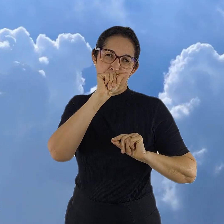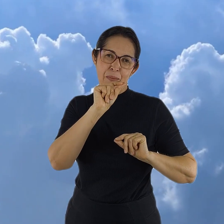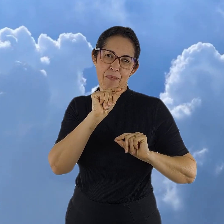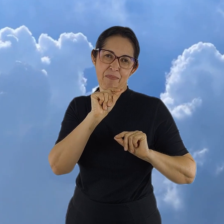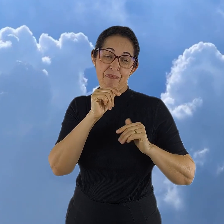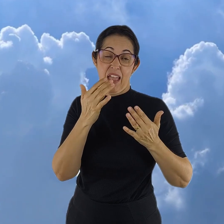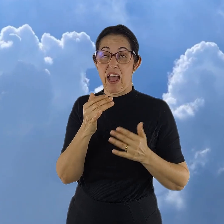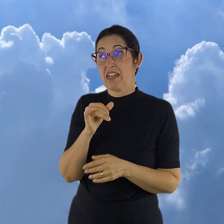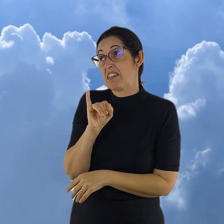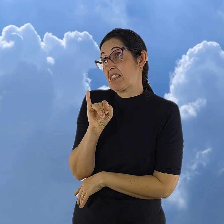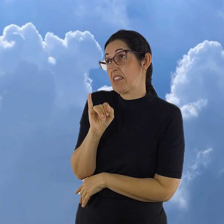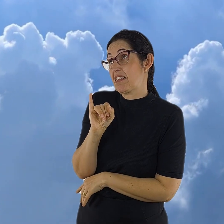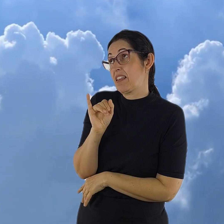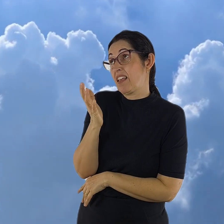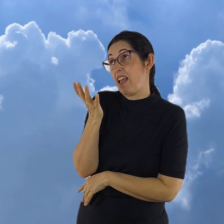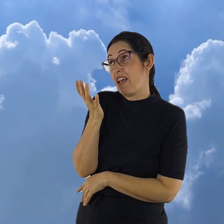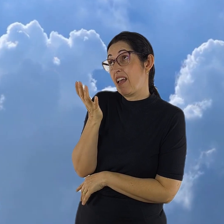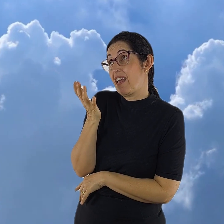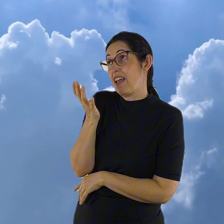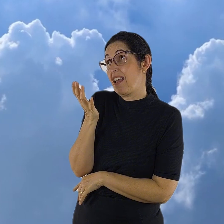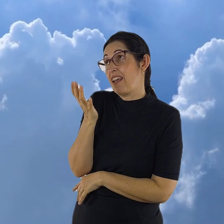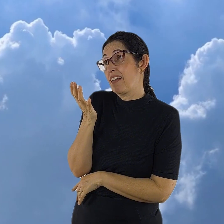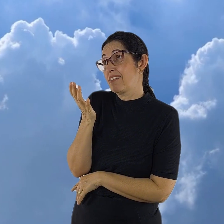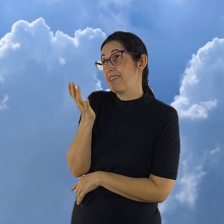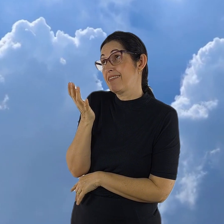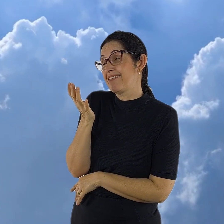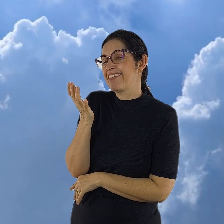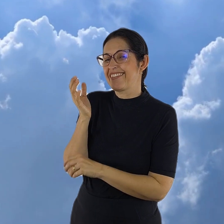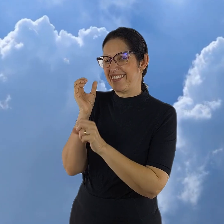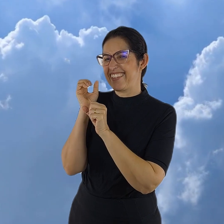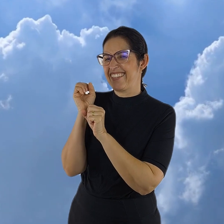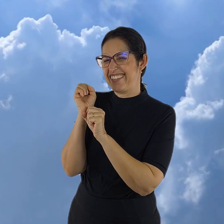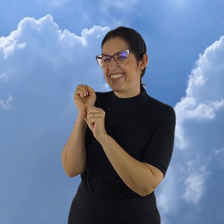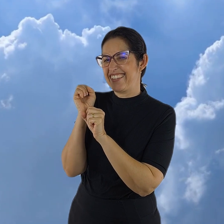Não é se Ele quer, não é se Ele pode, porque Ele pode,